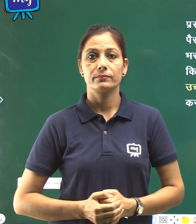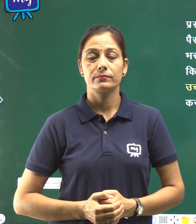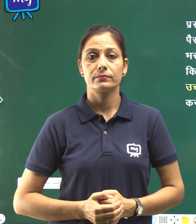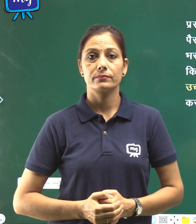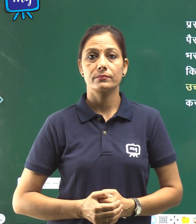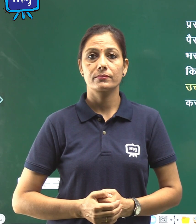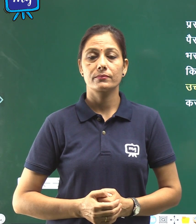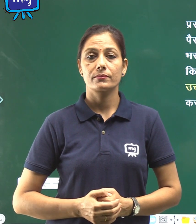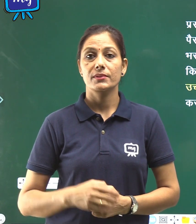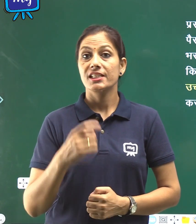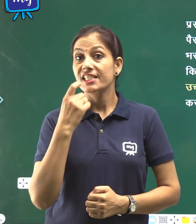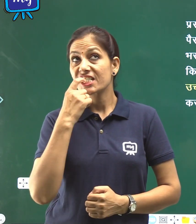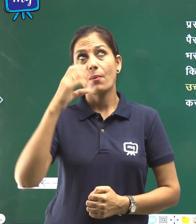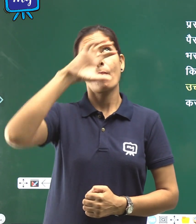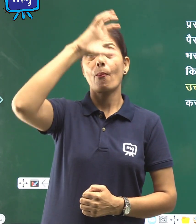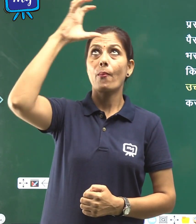मेघ को आए देखकर